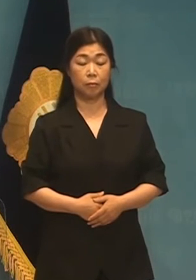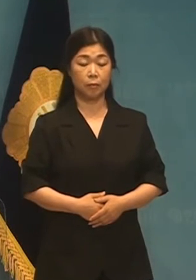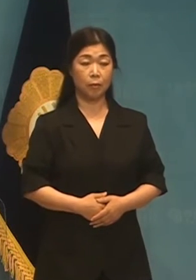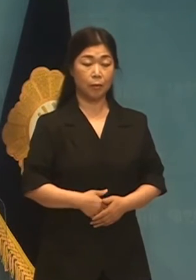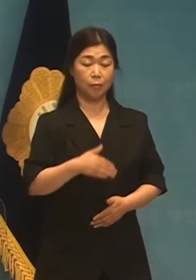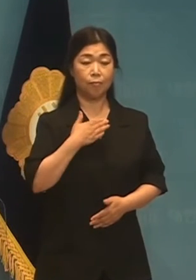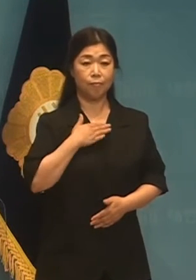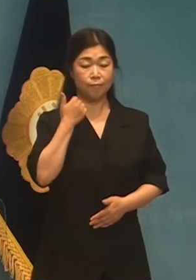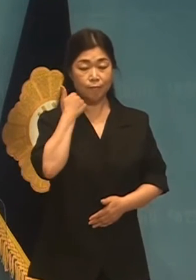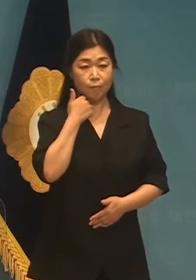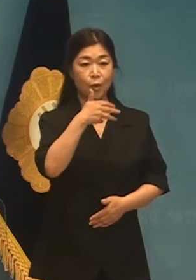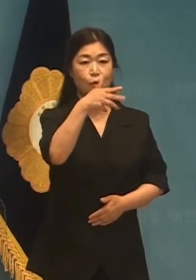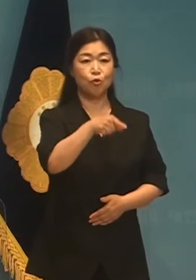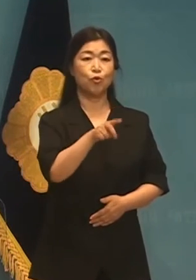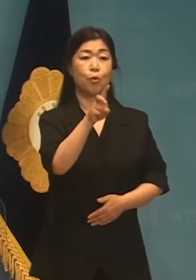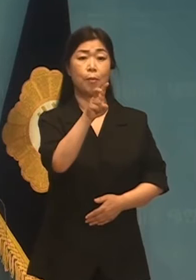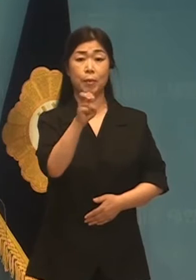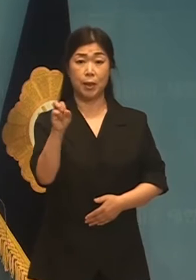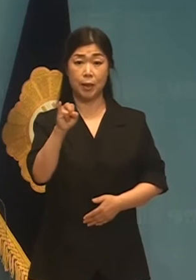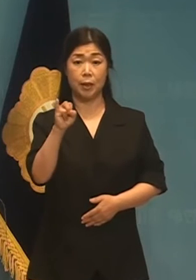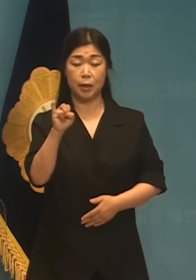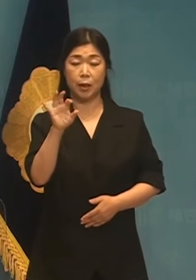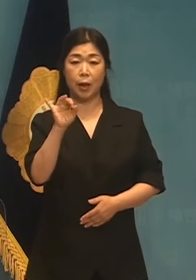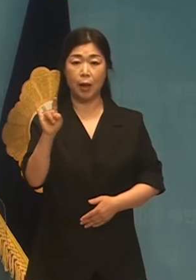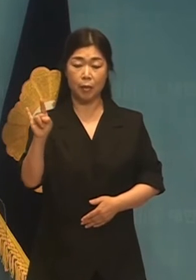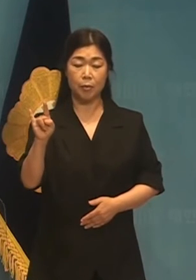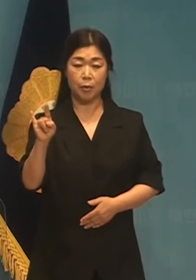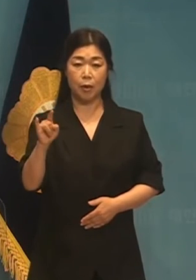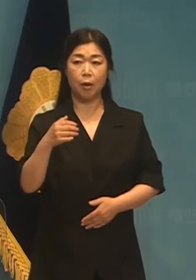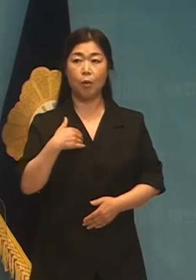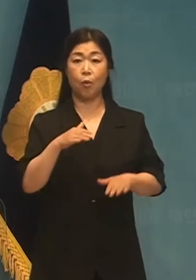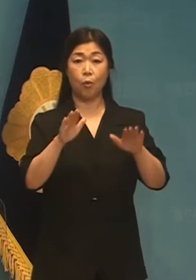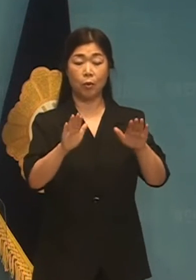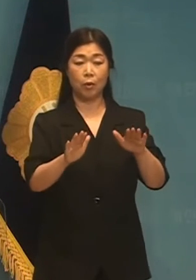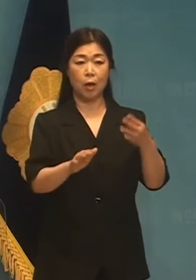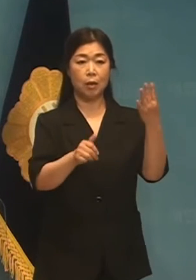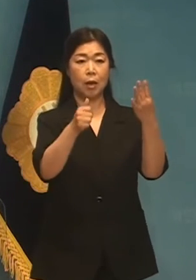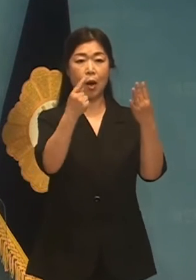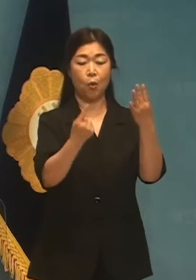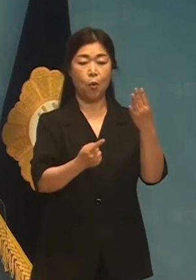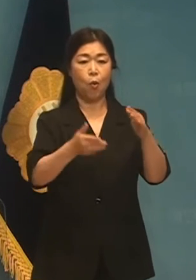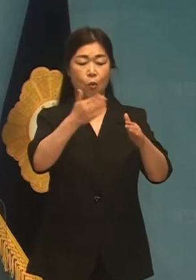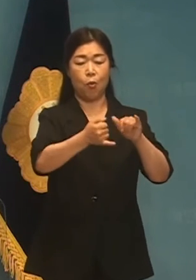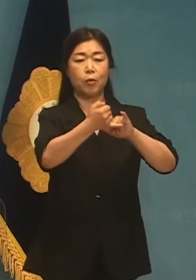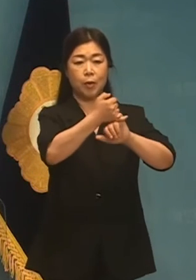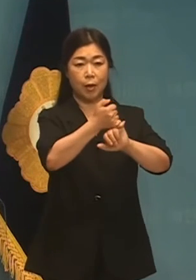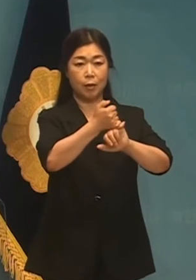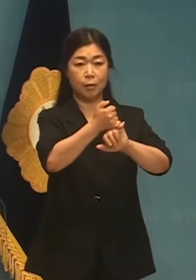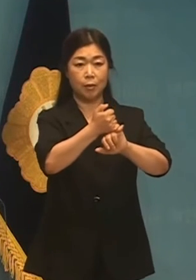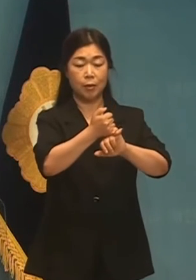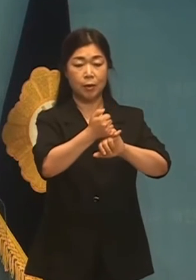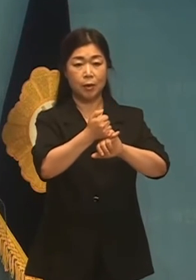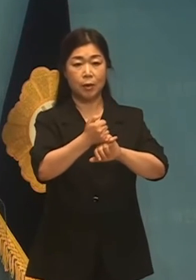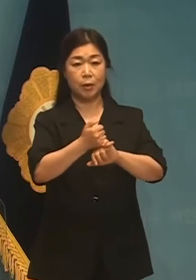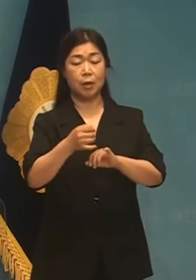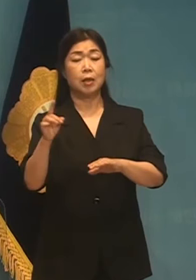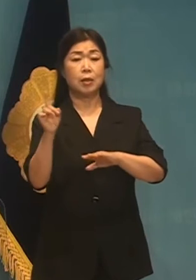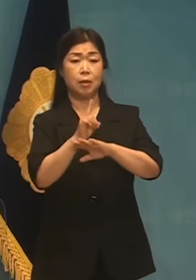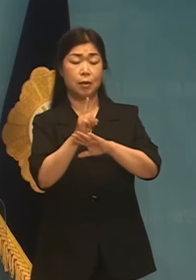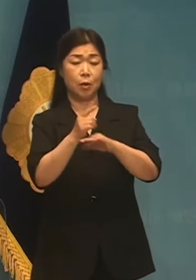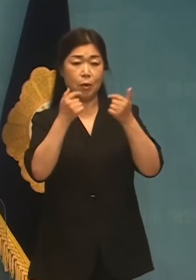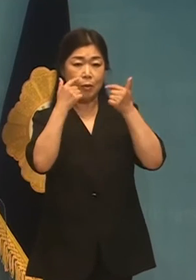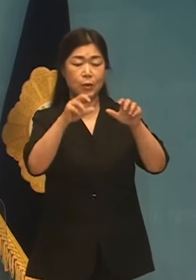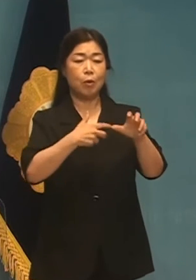주례입니다. 오늘은 저의 제4호 공약 디지털 혁신 강국에